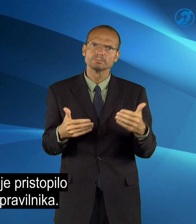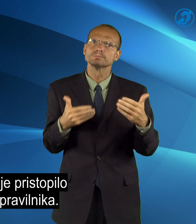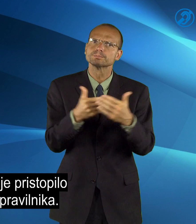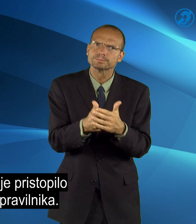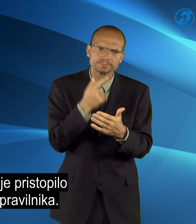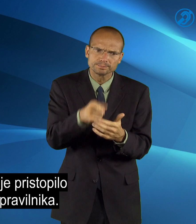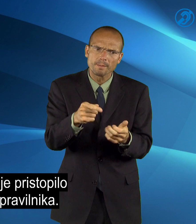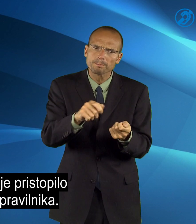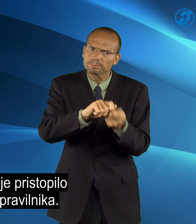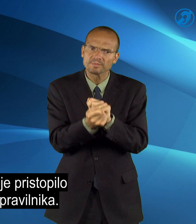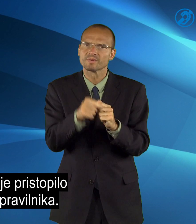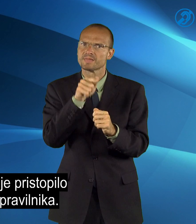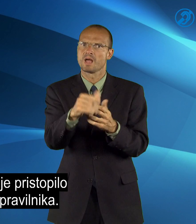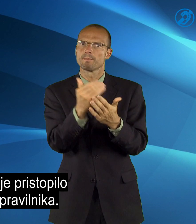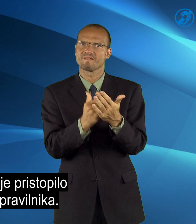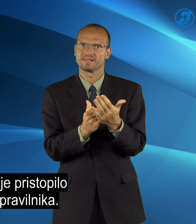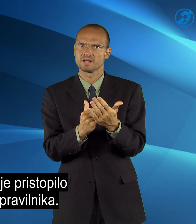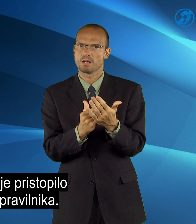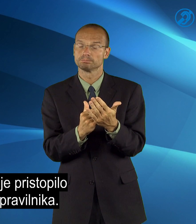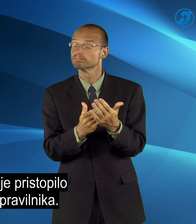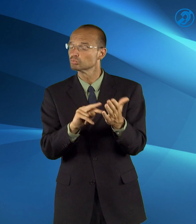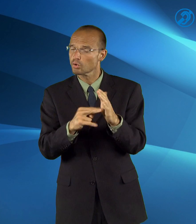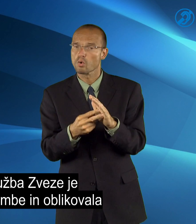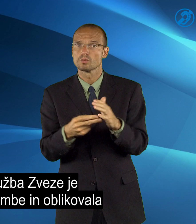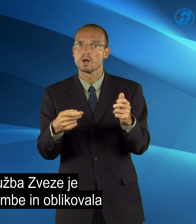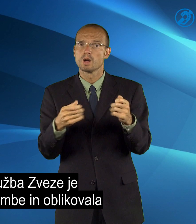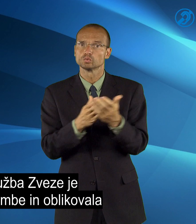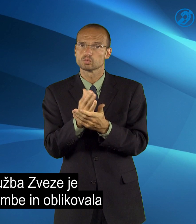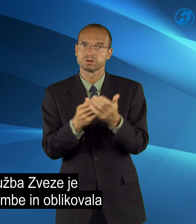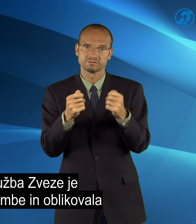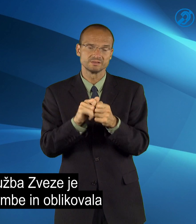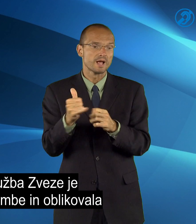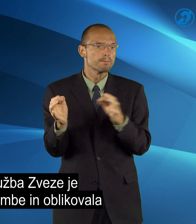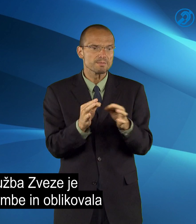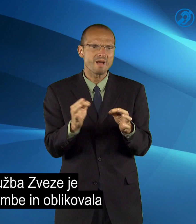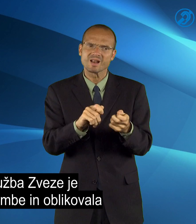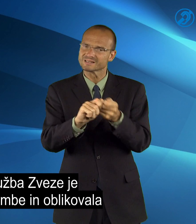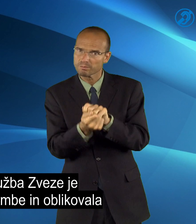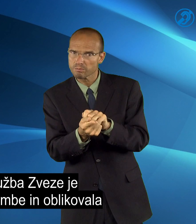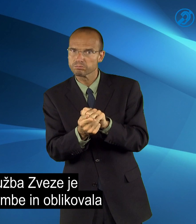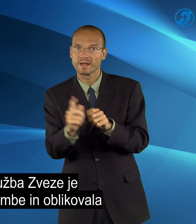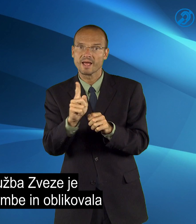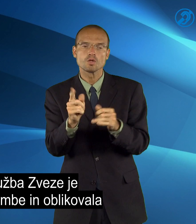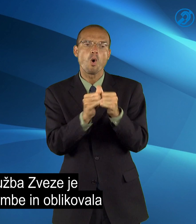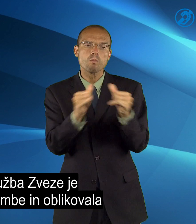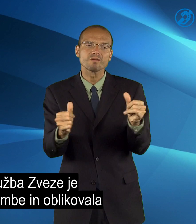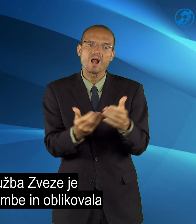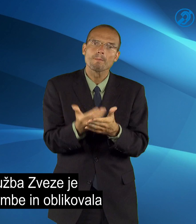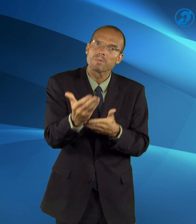Ministrstvo je pristopilo k prenovi pravilnika. Strokovna služba zveze je pripravila spremembe in oblikovala